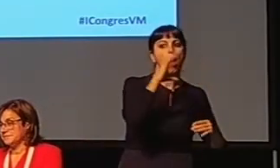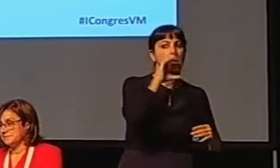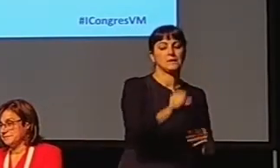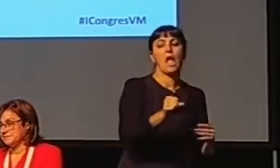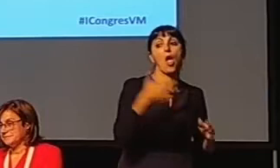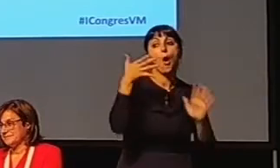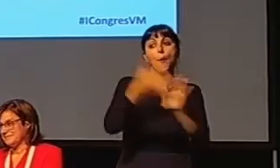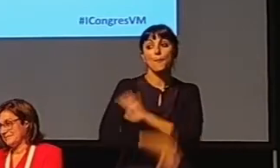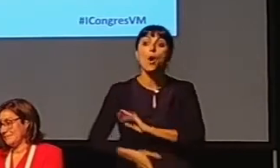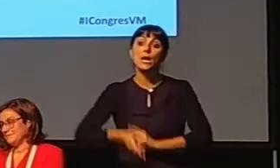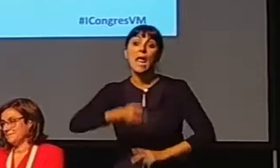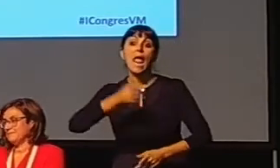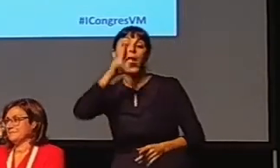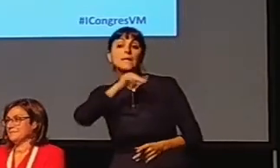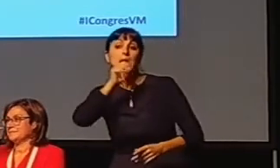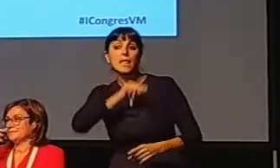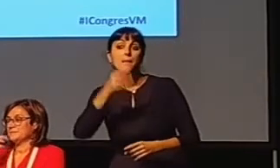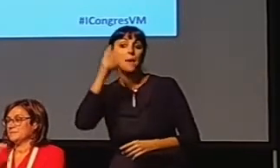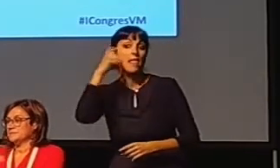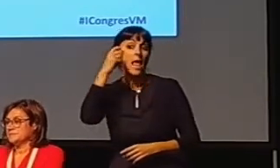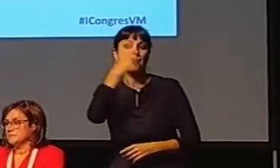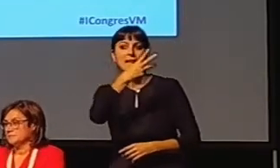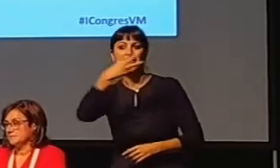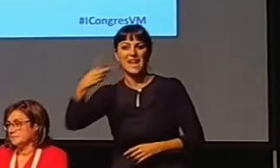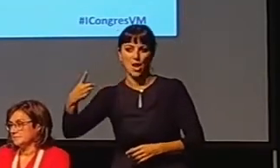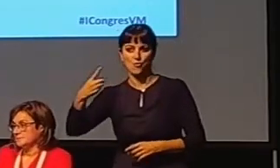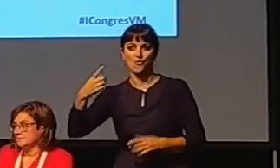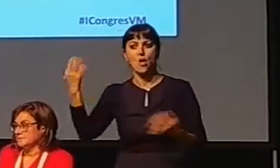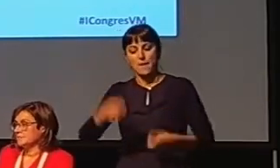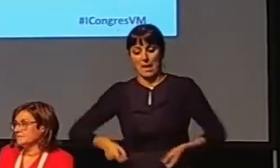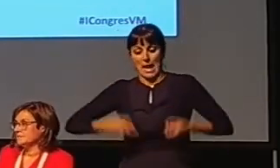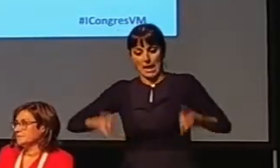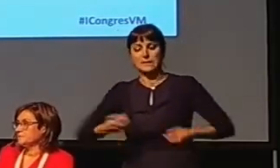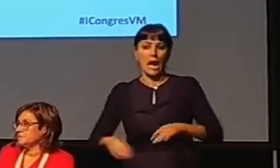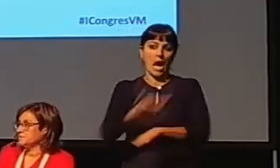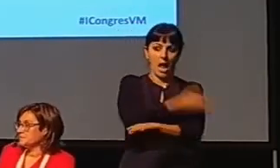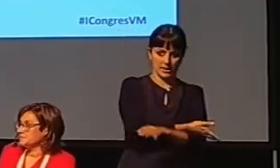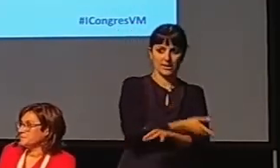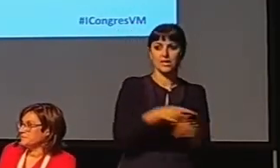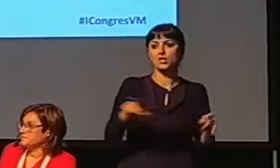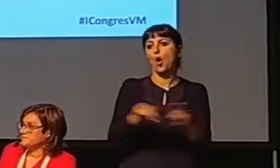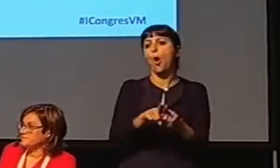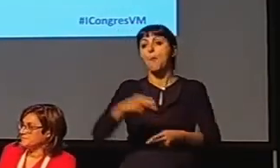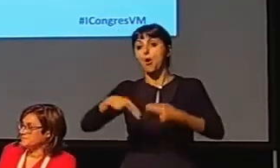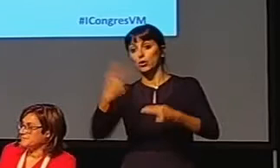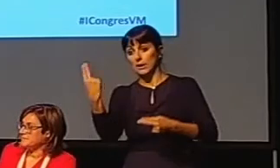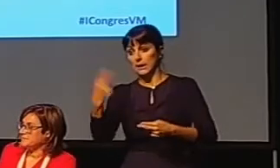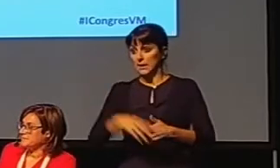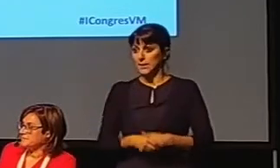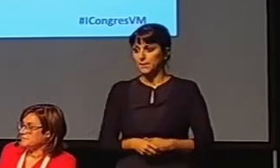del 31 de diciembre, ¿no? Es como la grosa. ¿Sí?